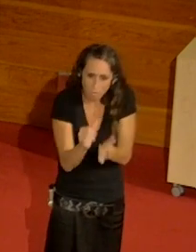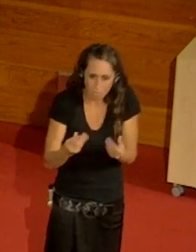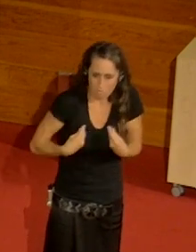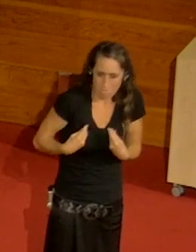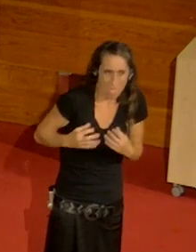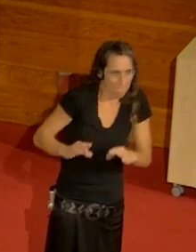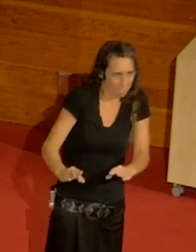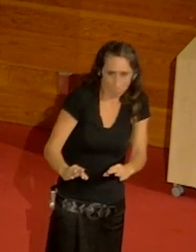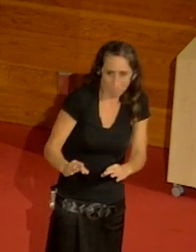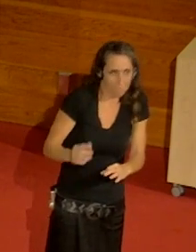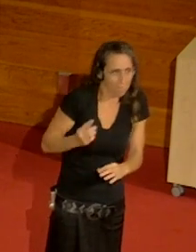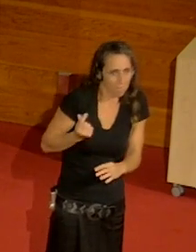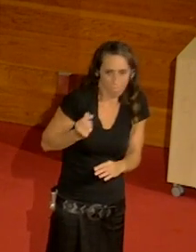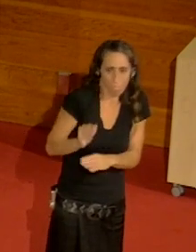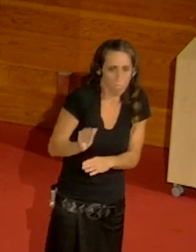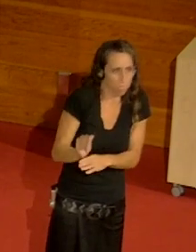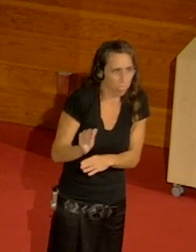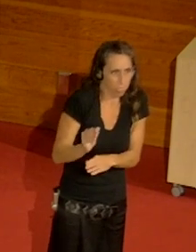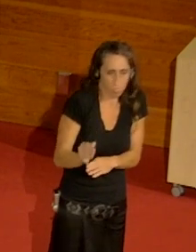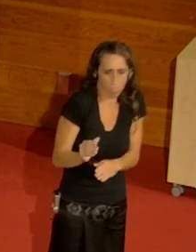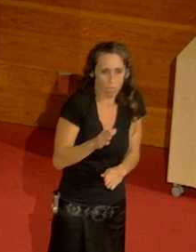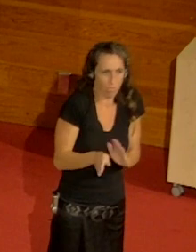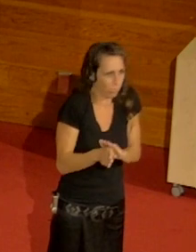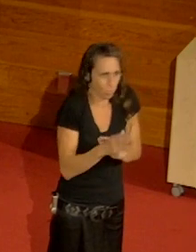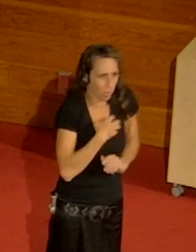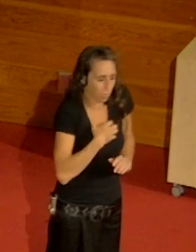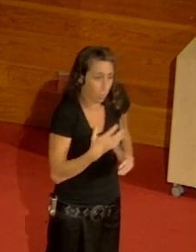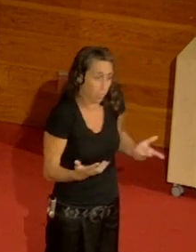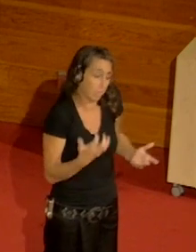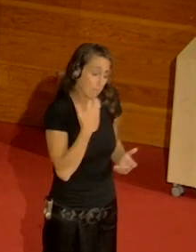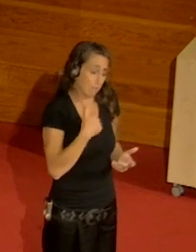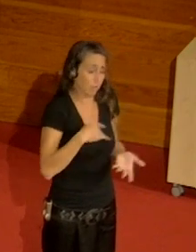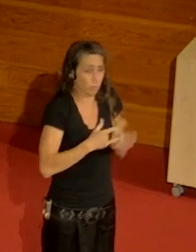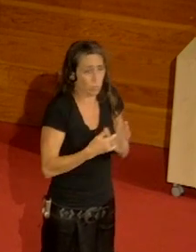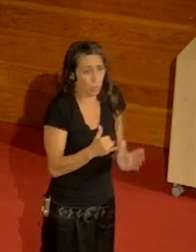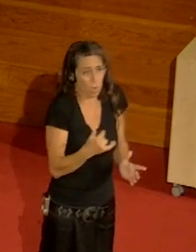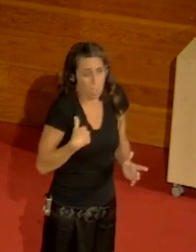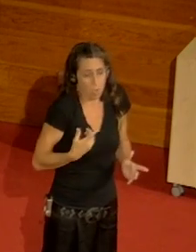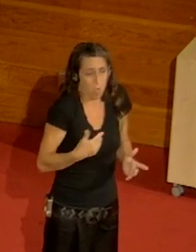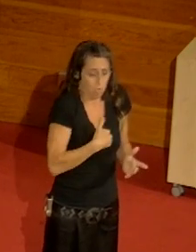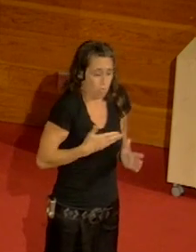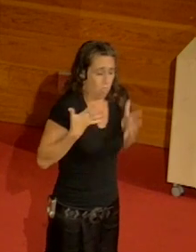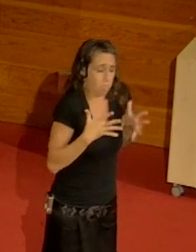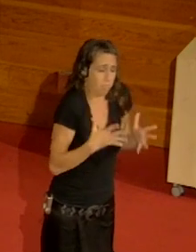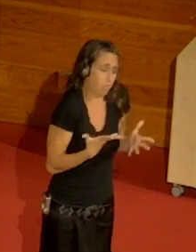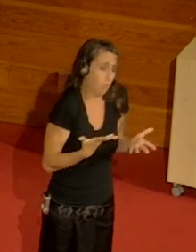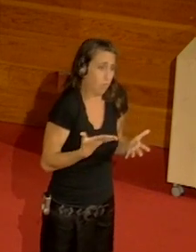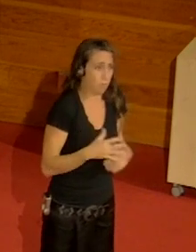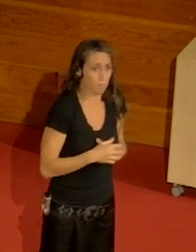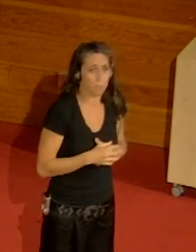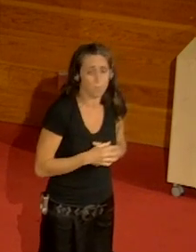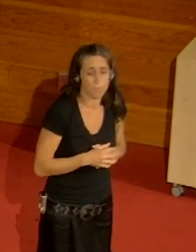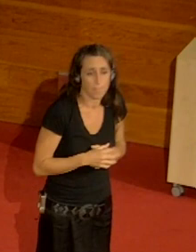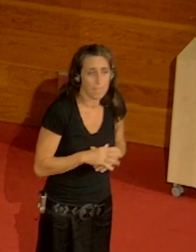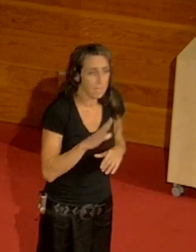si yo tuviera la solución igual ahora mismo estaría de asesora de tiene la ventaja de que la alta